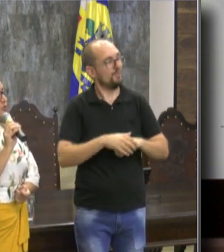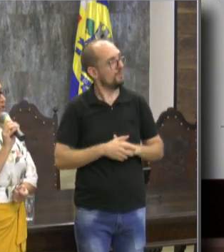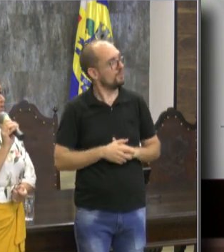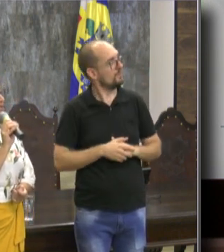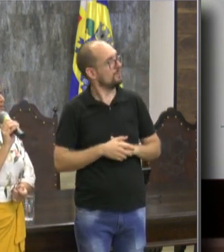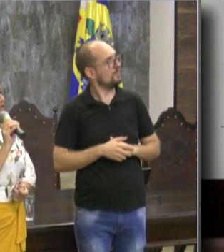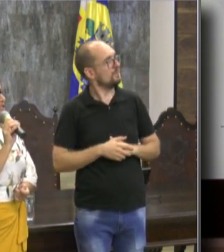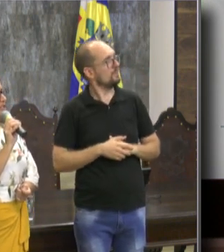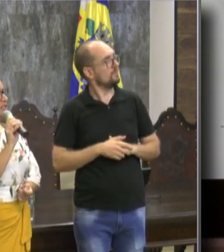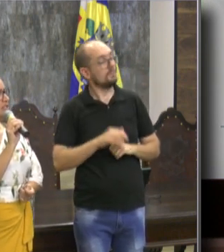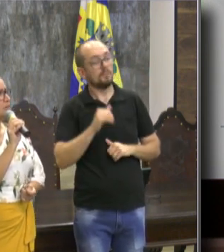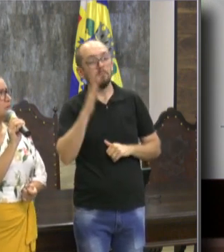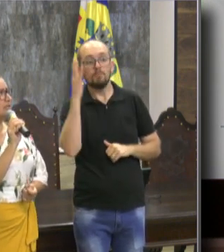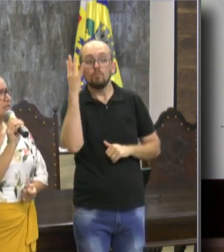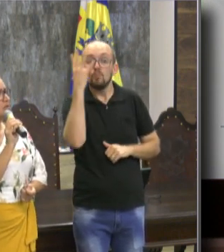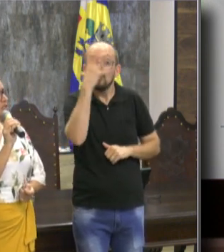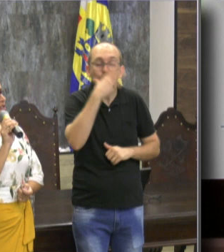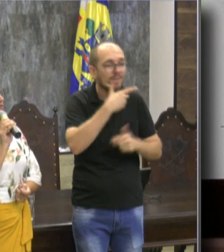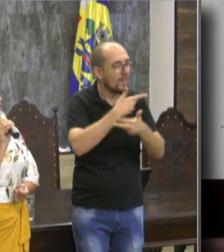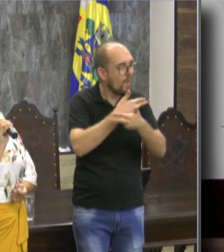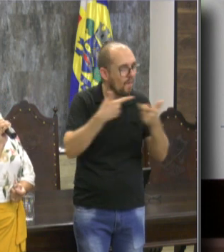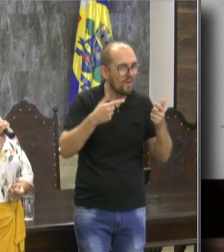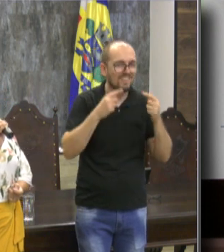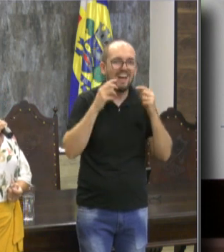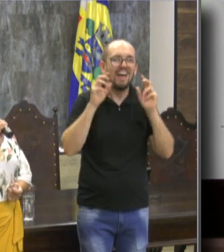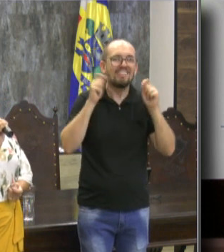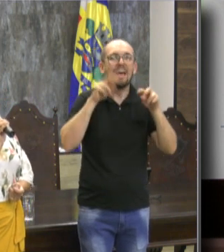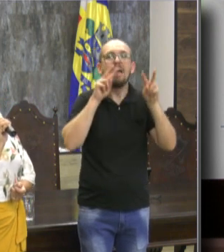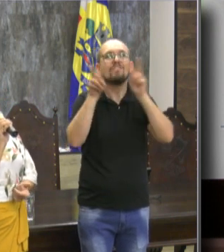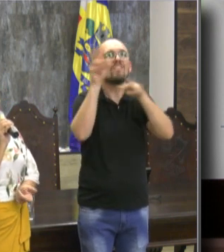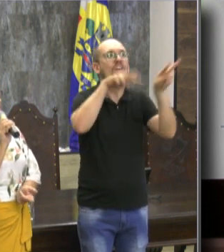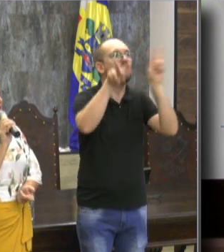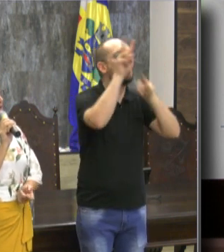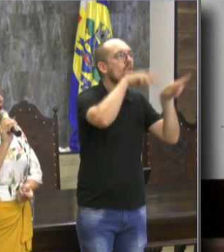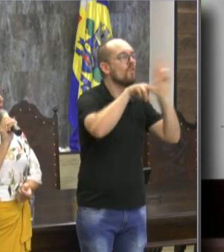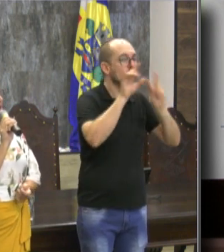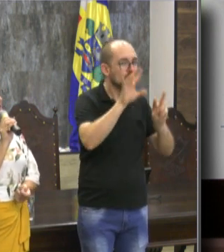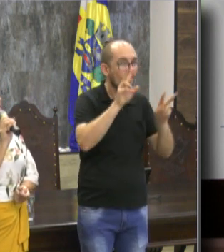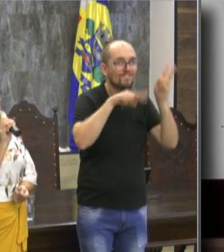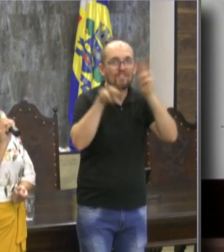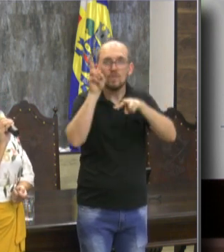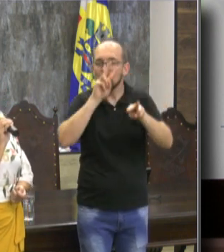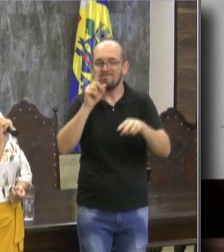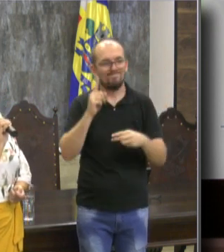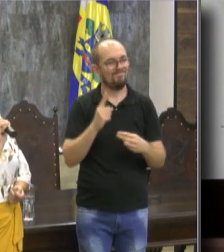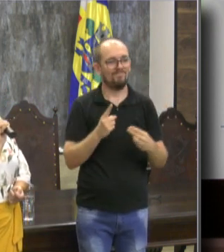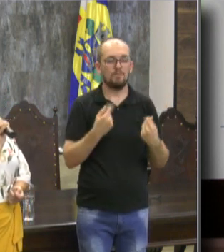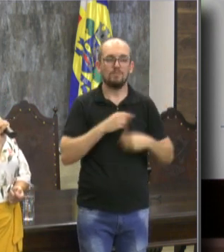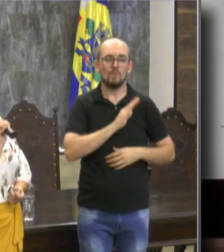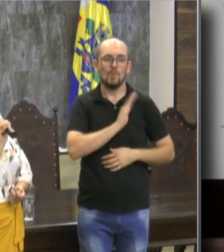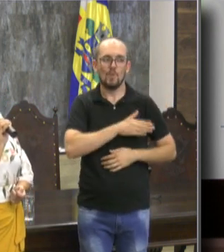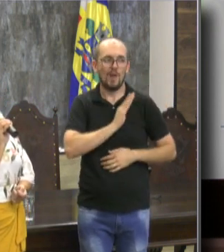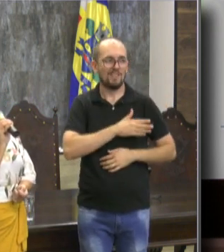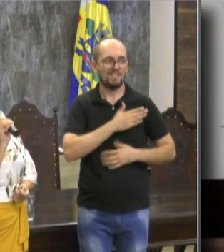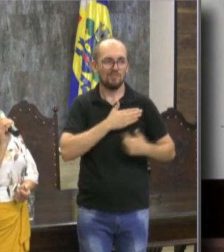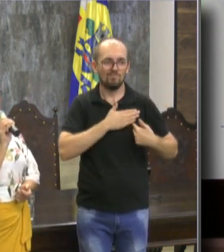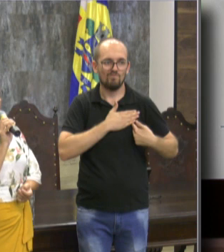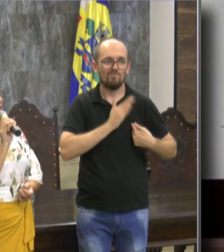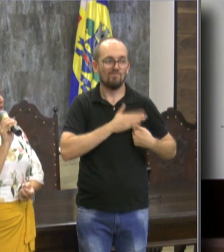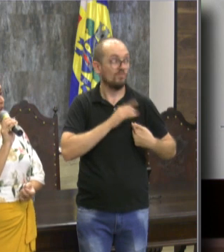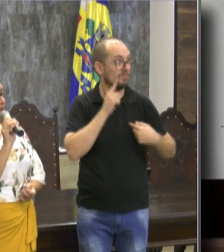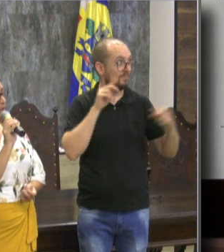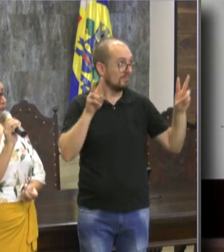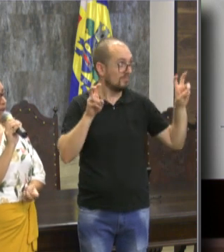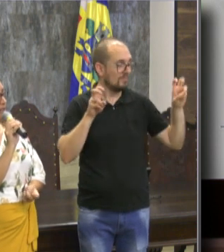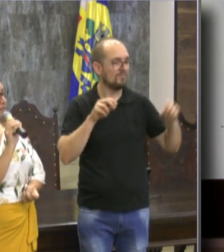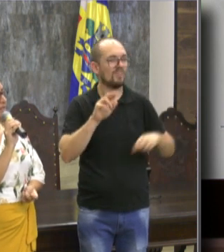bonitas coisas da vida nem sempre precisam ser vistas ou ouvidas, mas sentidas com o coração. Aí eu peguei emprestado